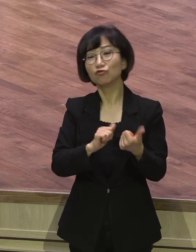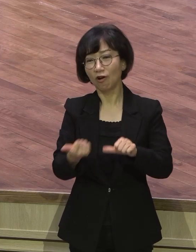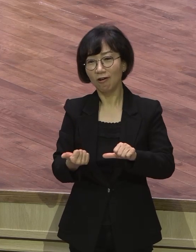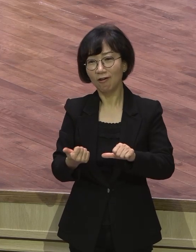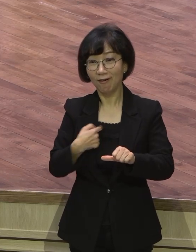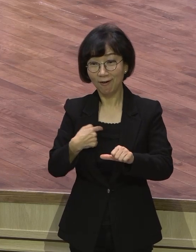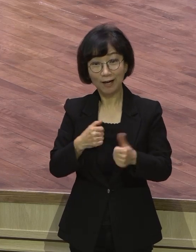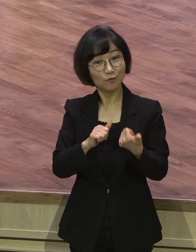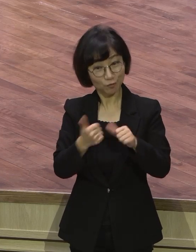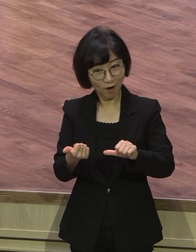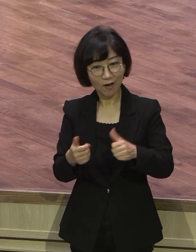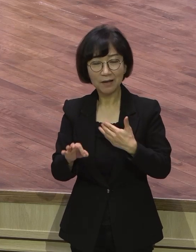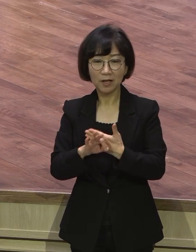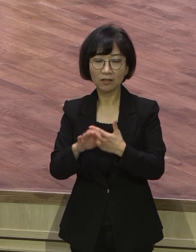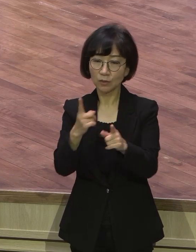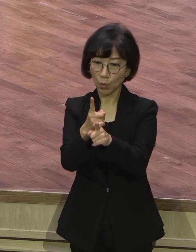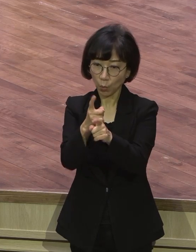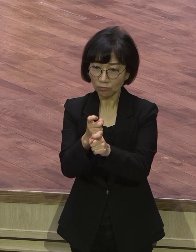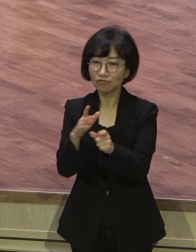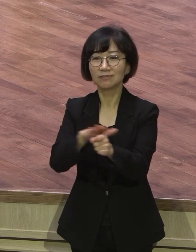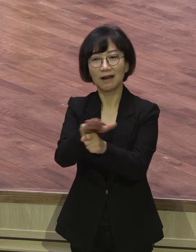사람만이 실천할 수 있다.